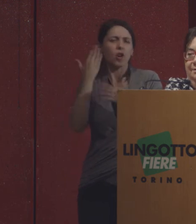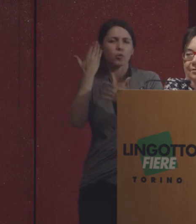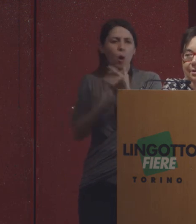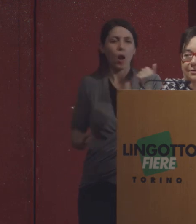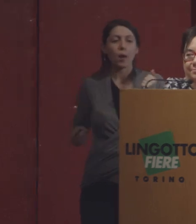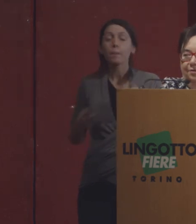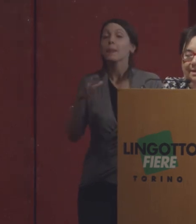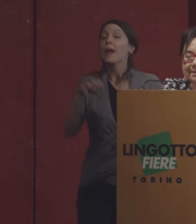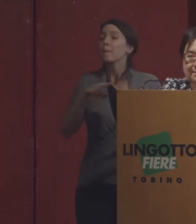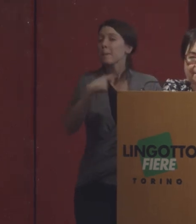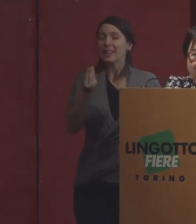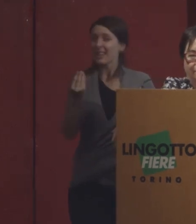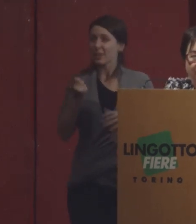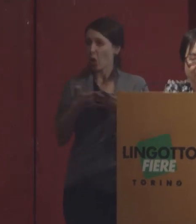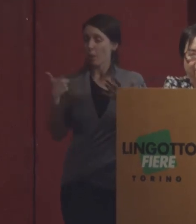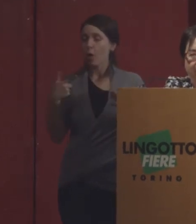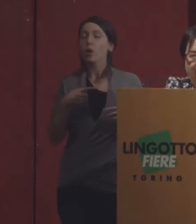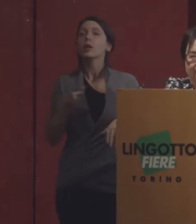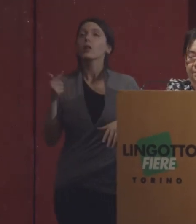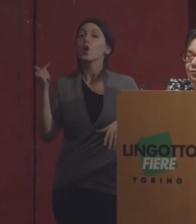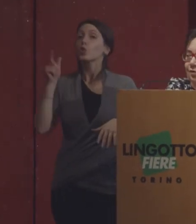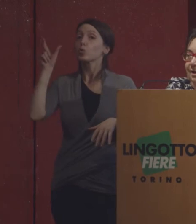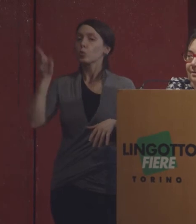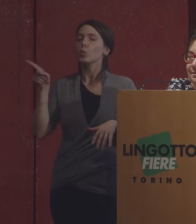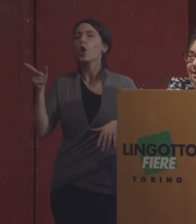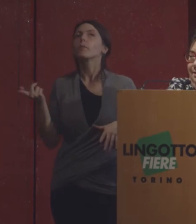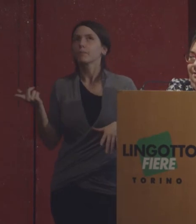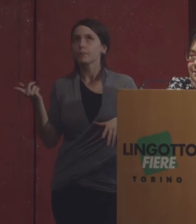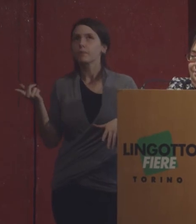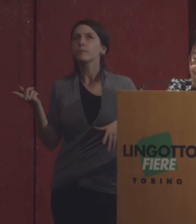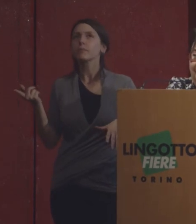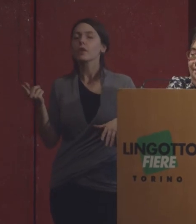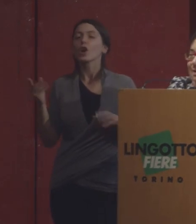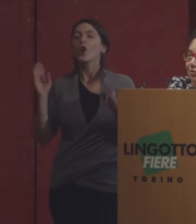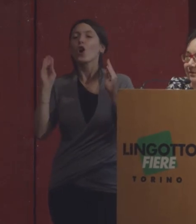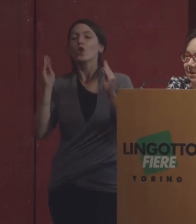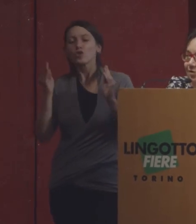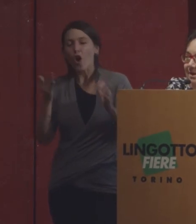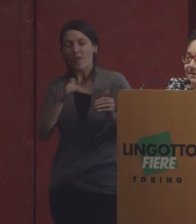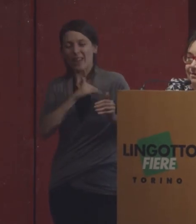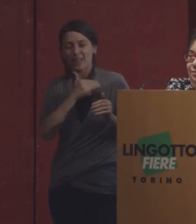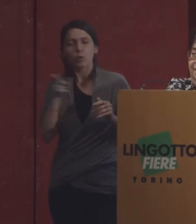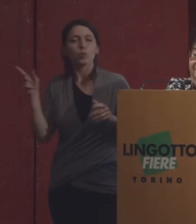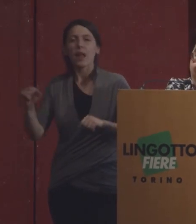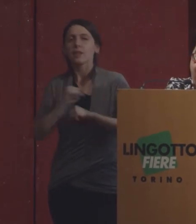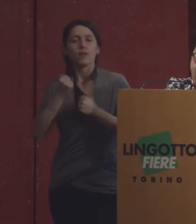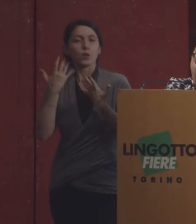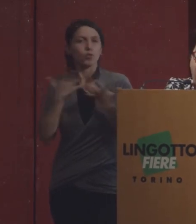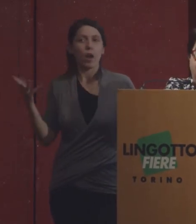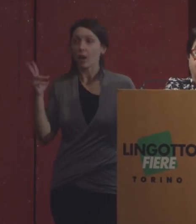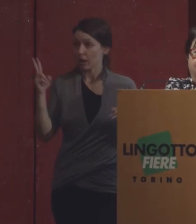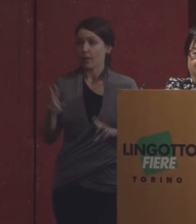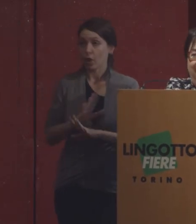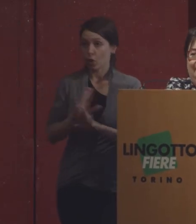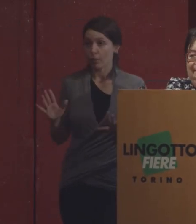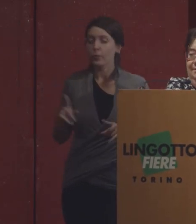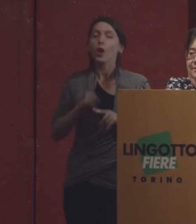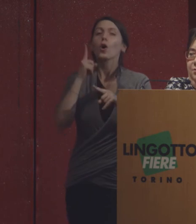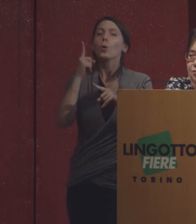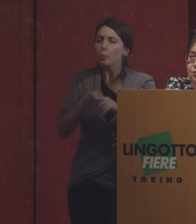Ministro, ho detto una cosa importante, Tullio De Mauro ha grande fiducia negli studenti, nelle giovani generazioni, è vero, ma